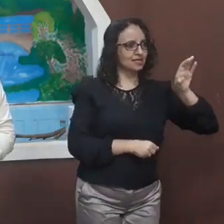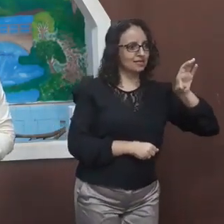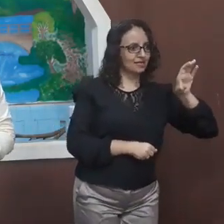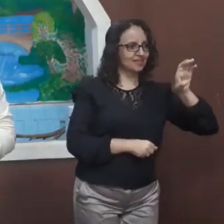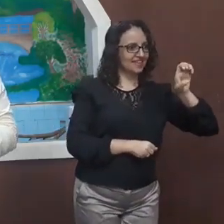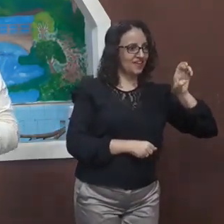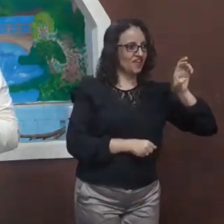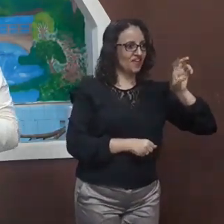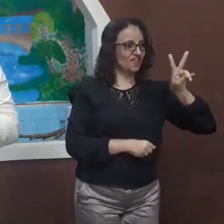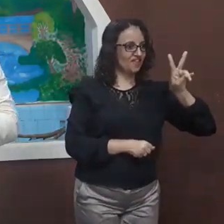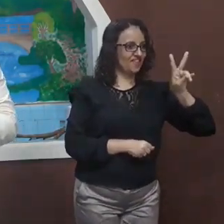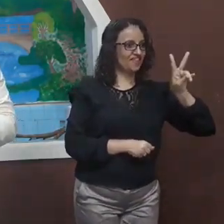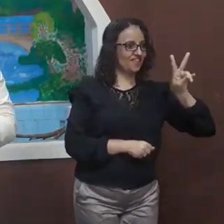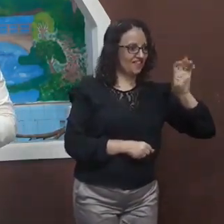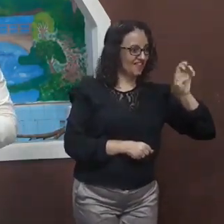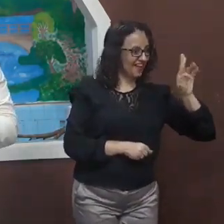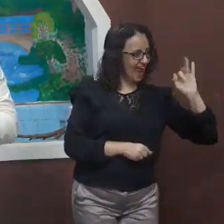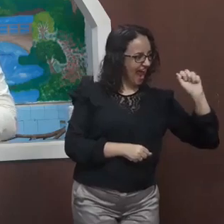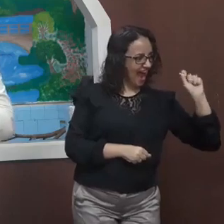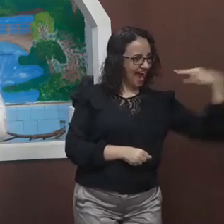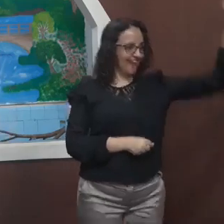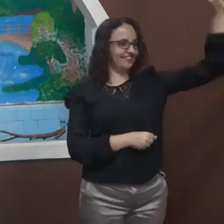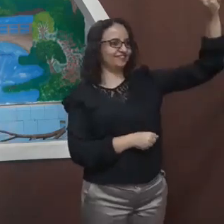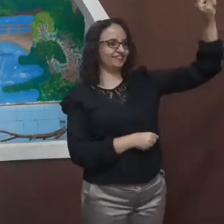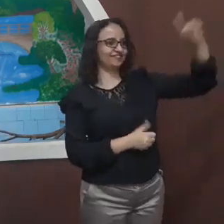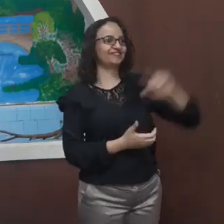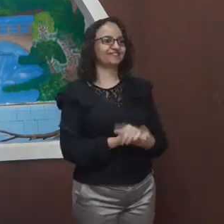Deus, não, porque R demais. Perseverar.